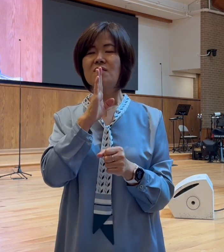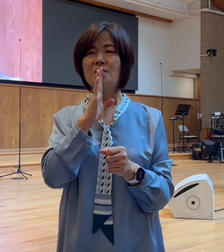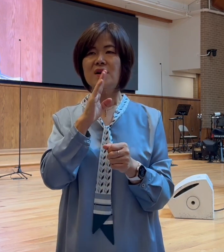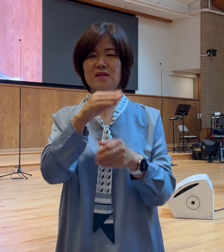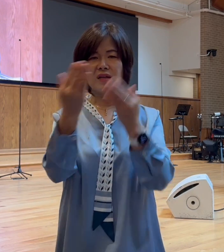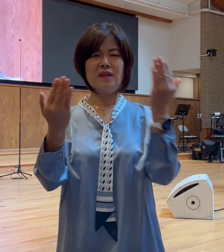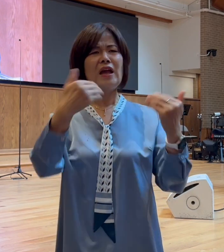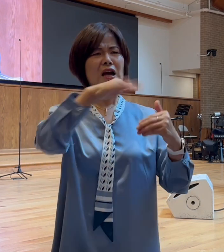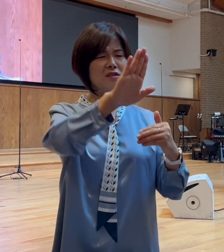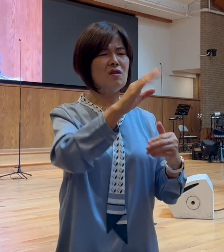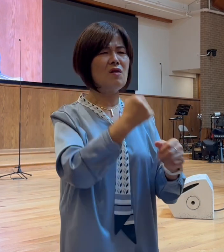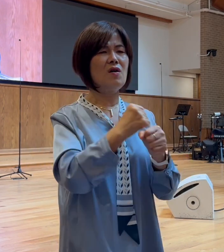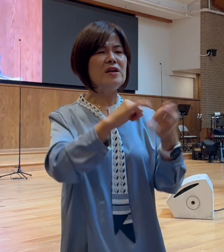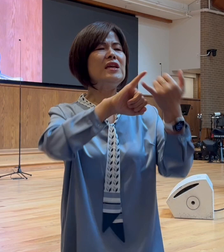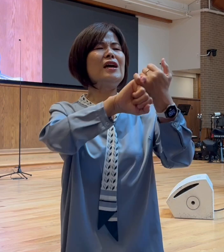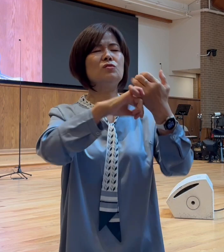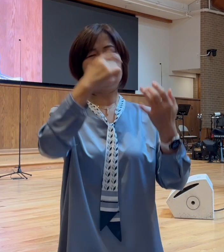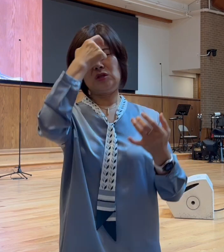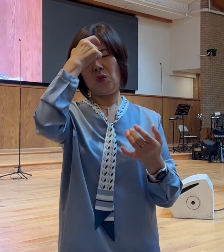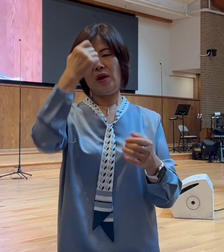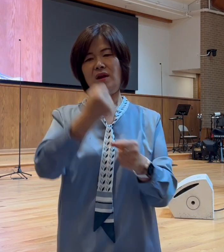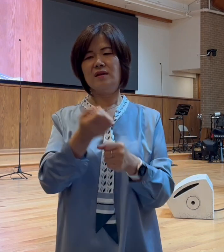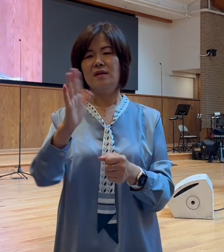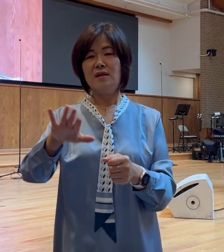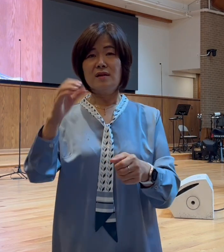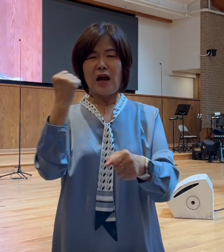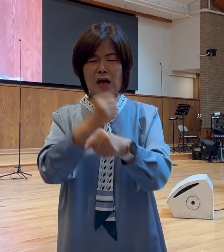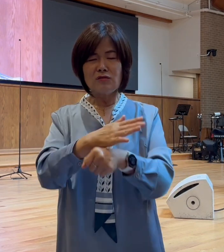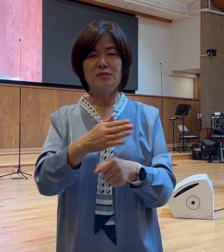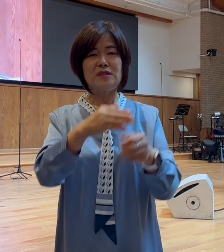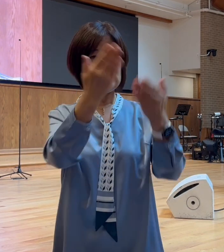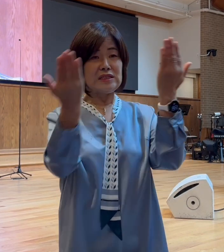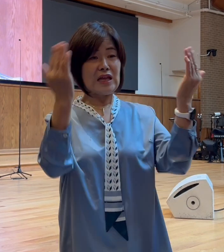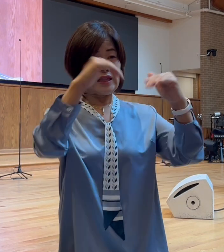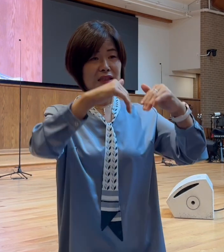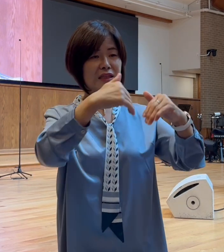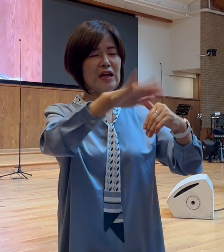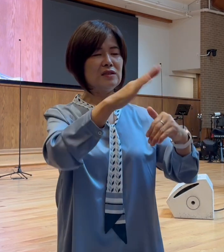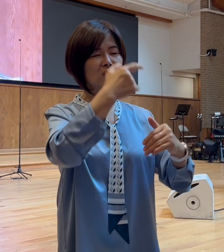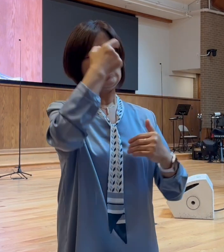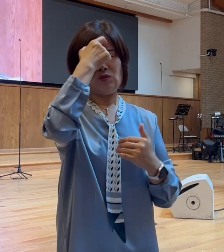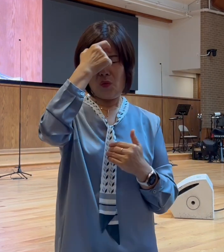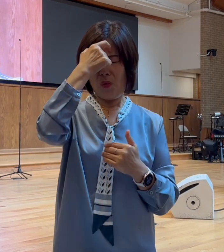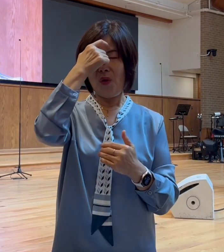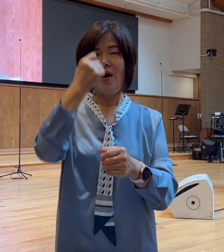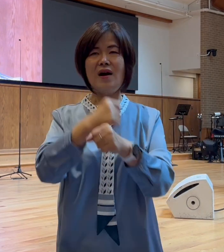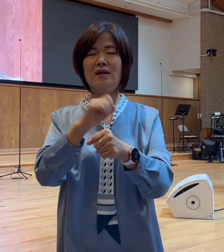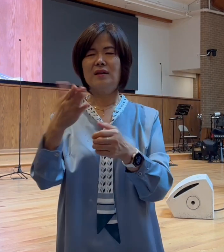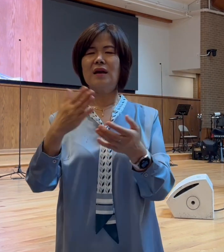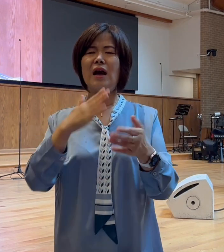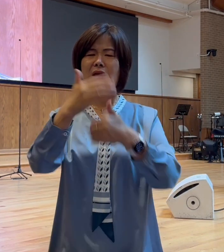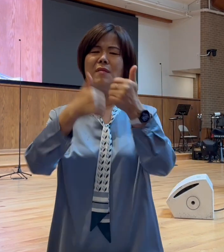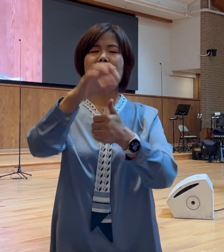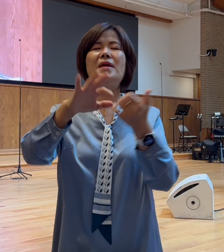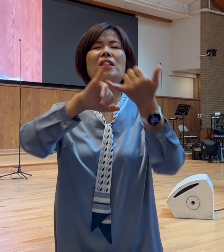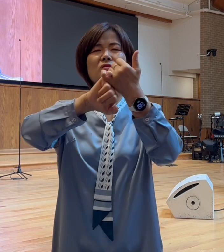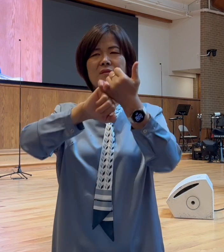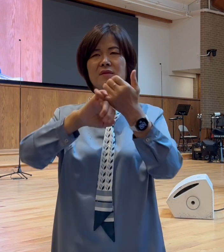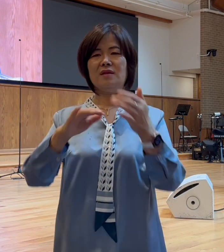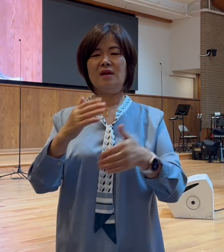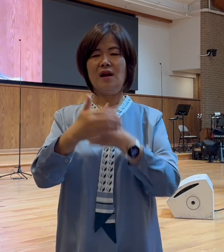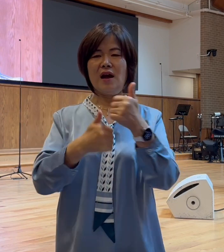가서 서원기도 해라. 그래서 이제 산교도를 이제 쫓아다니다가 서원을 한 거죠.